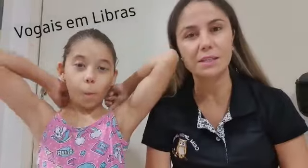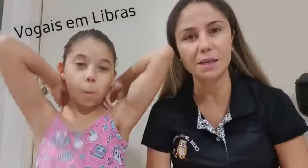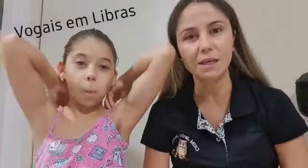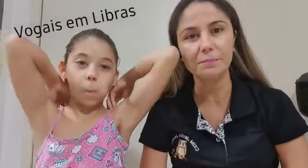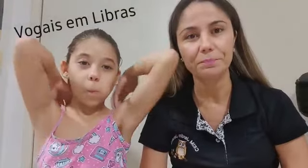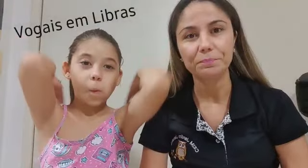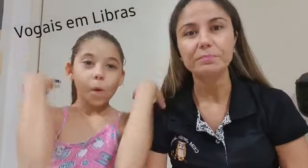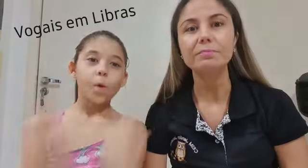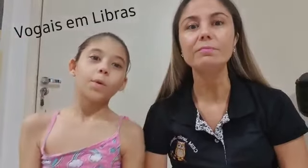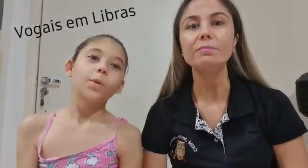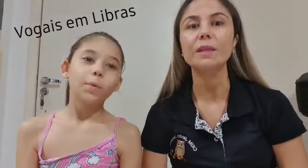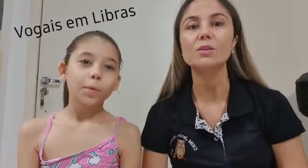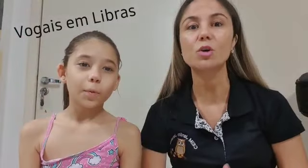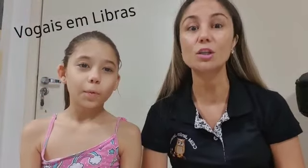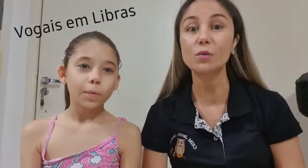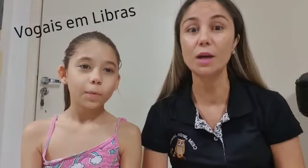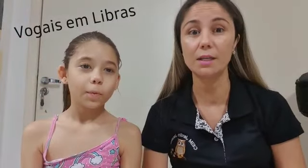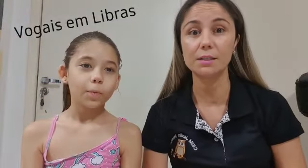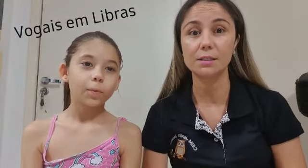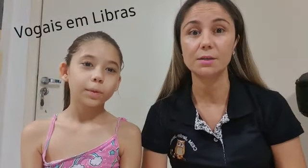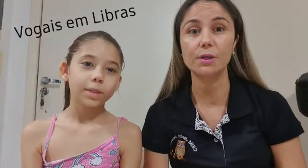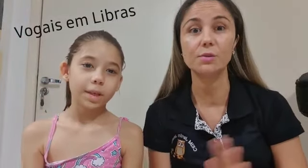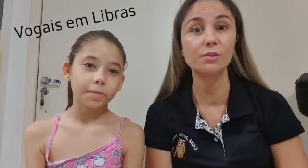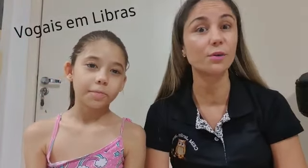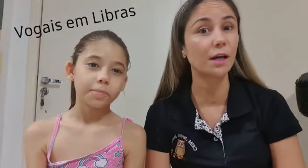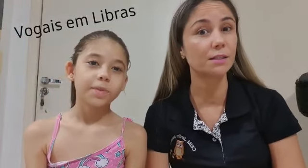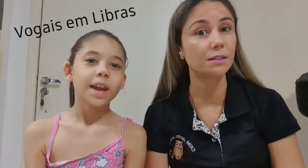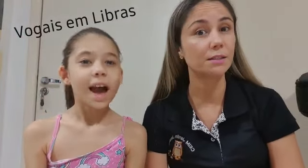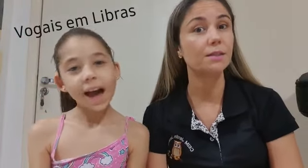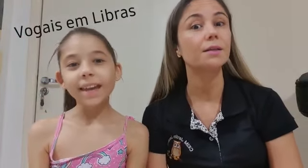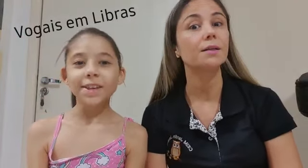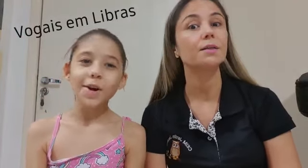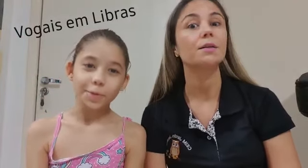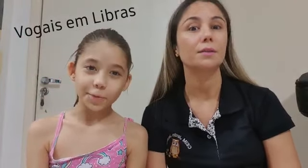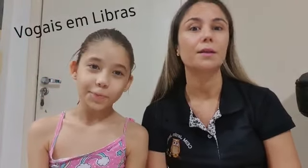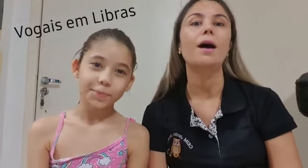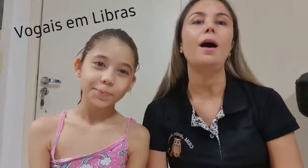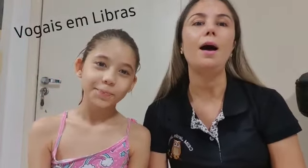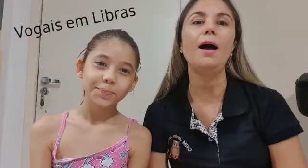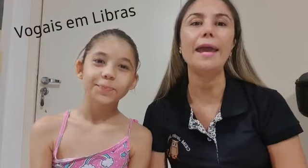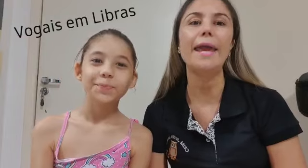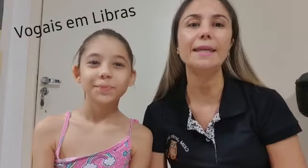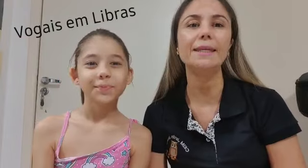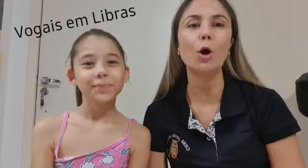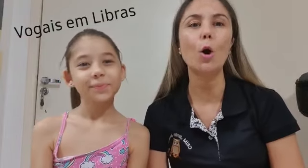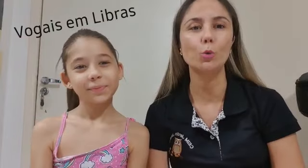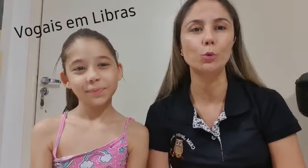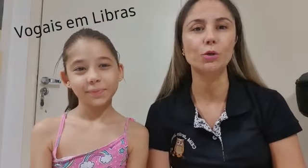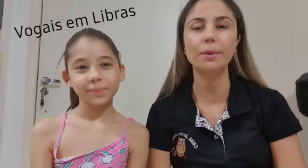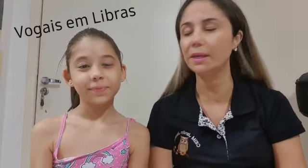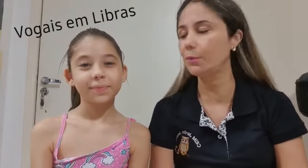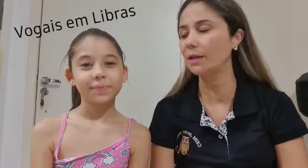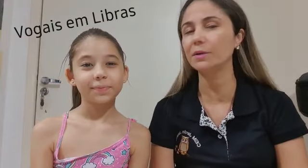fazer só as vogais. Quais são as vogais? A, I, O, U. A, E, I, O, U. Como é que é o A, tu